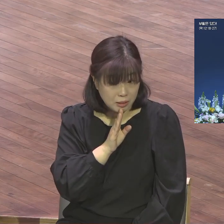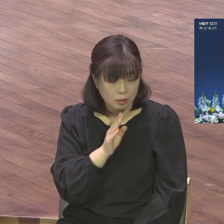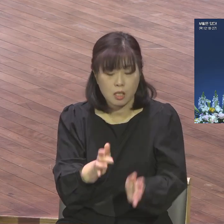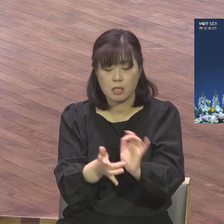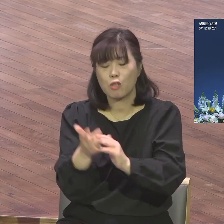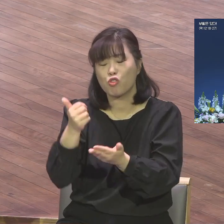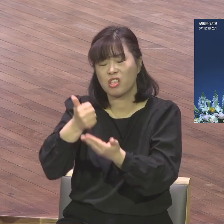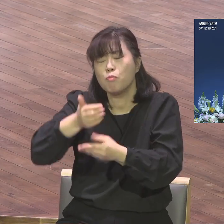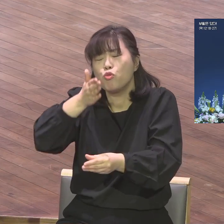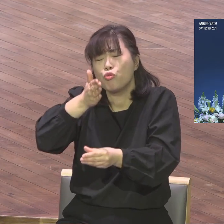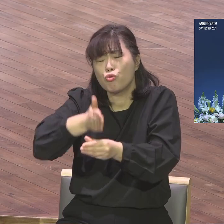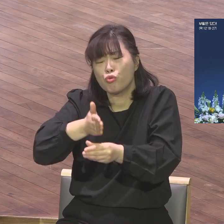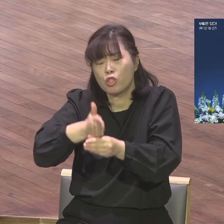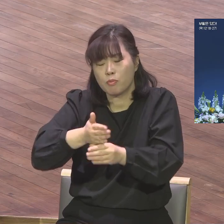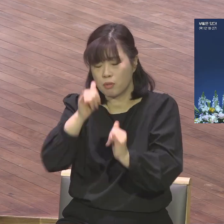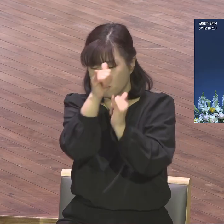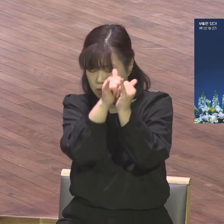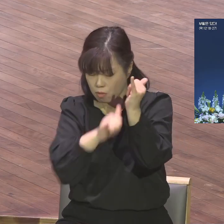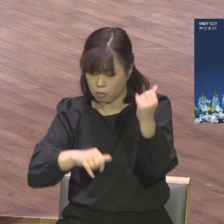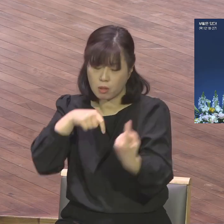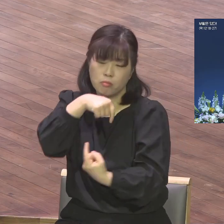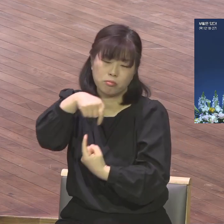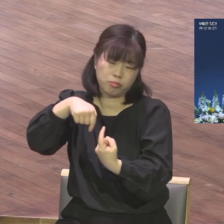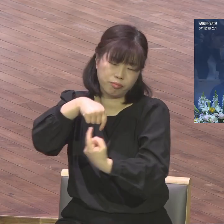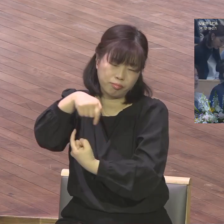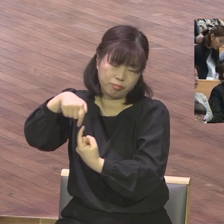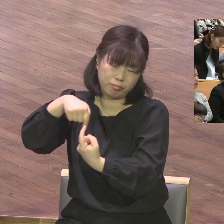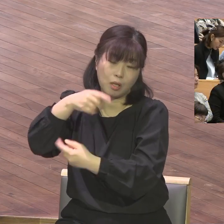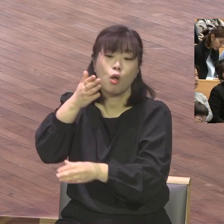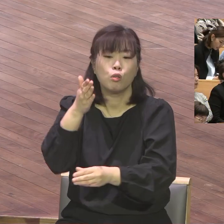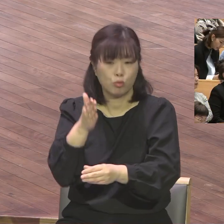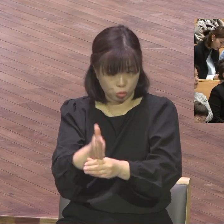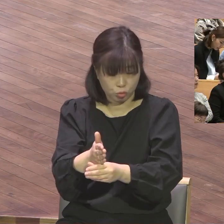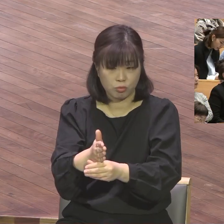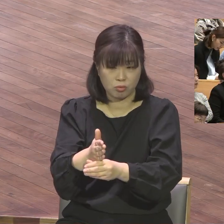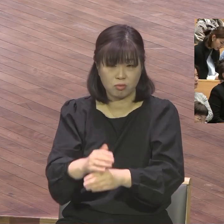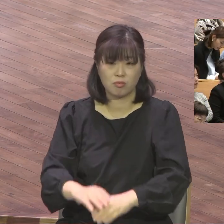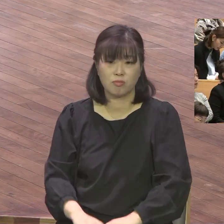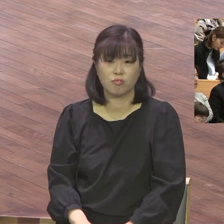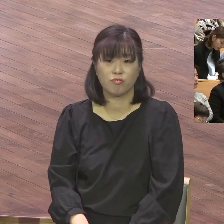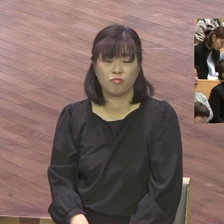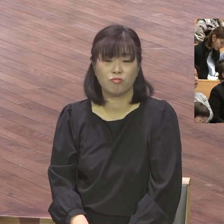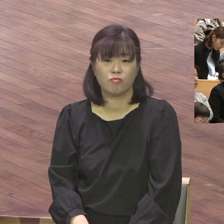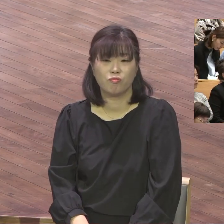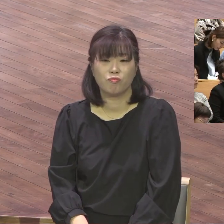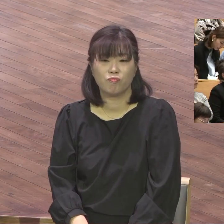있어요. 역사의 주인이신 예수 그리스도.